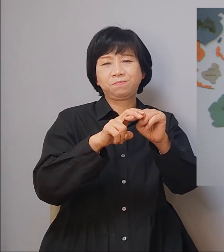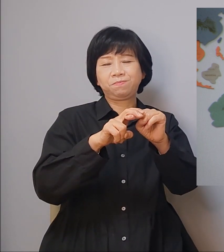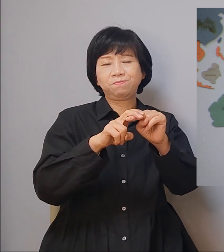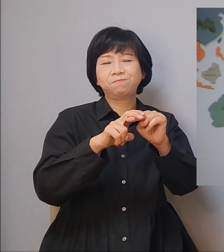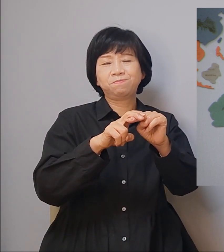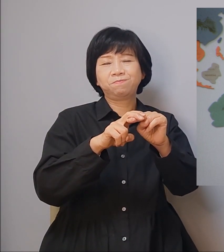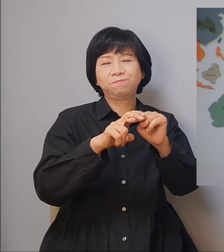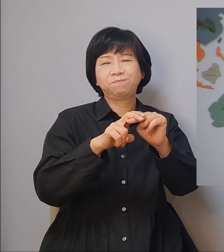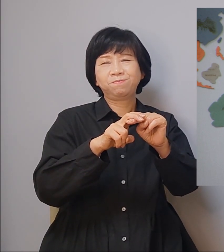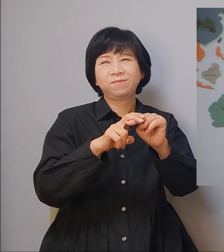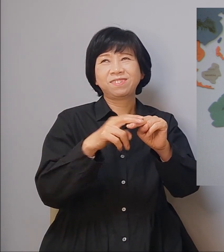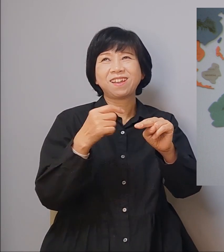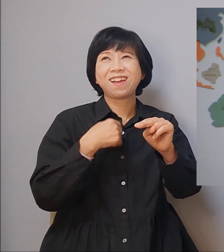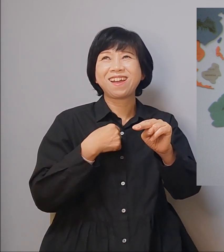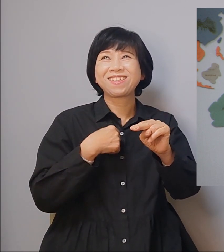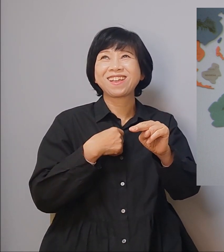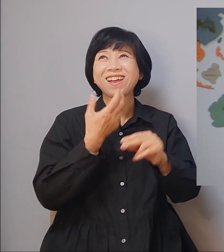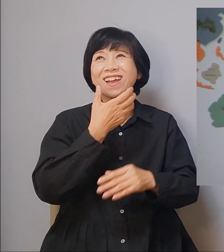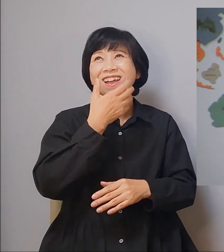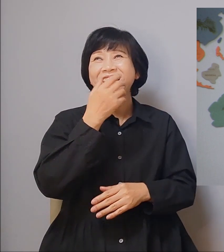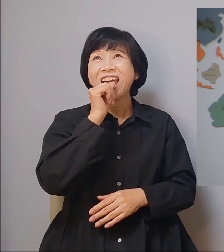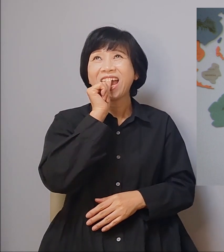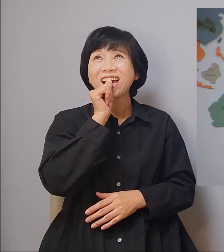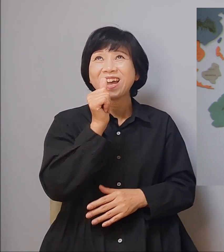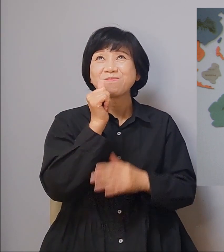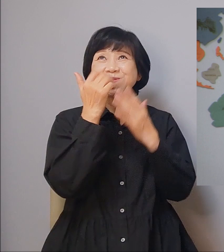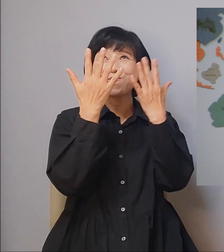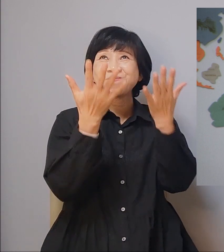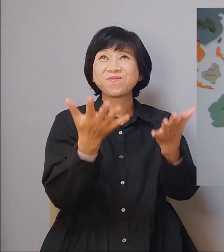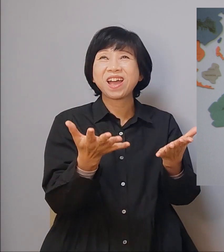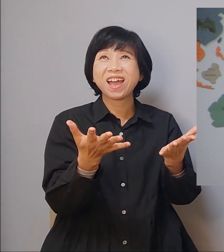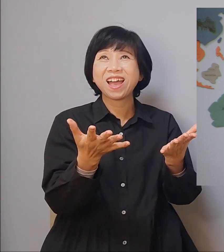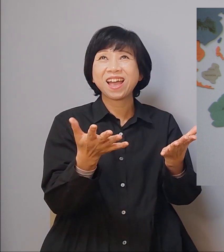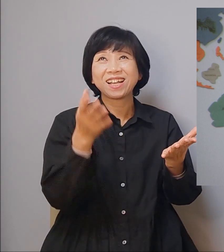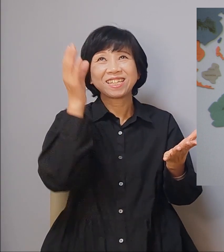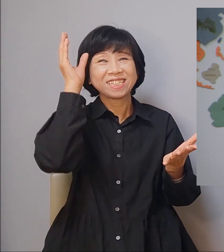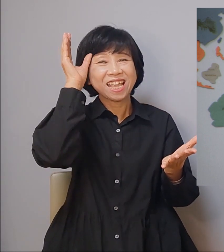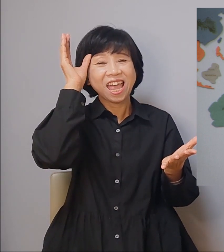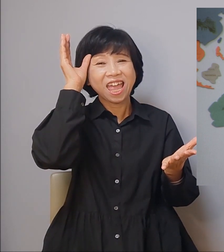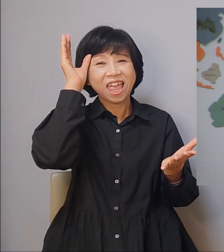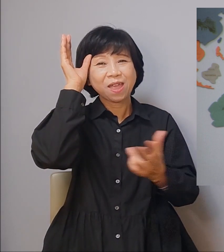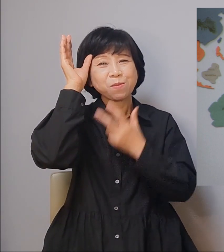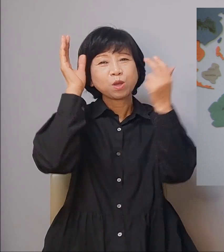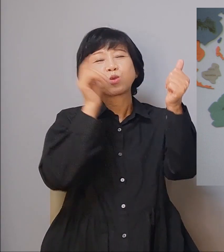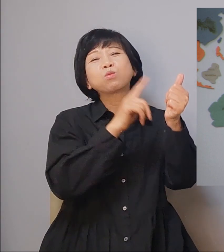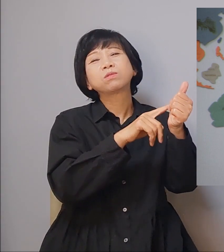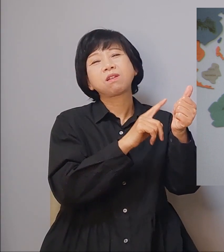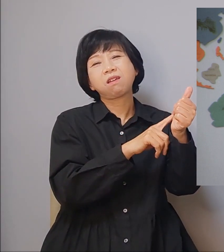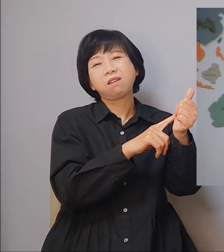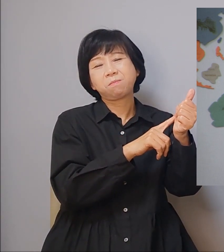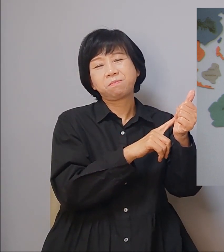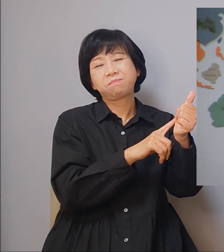나도 감옥에서 나갈 수 있겠구나라는 생각을 요셉이, 또 우리들도 그런 생각을 할 수가